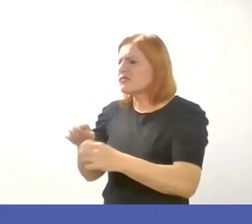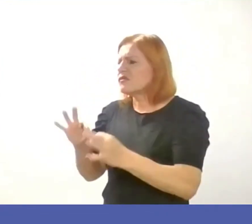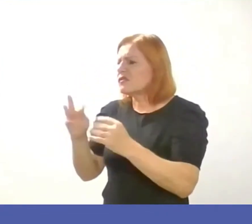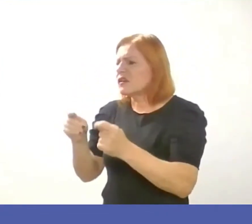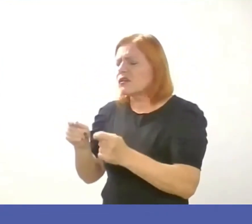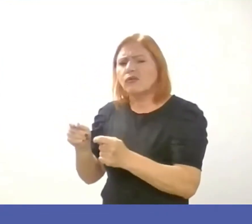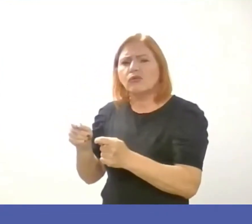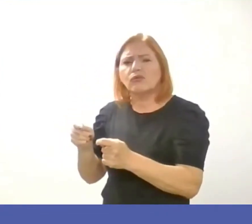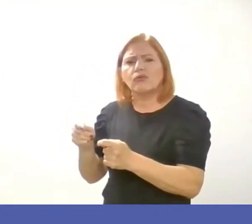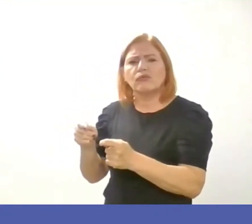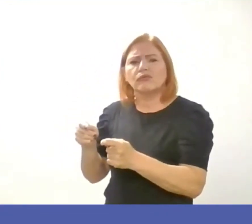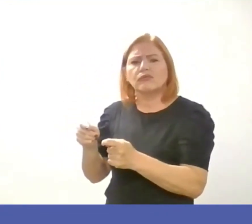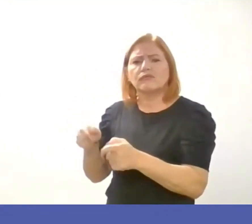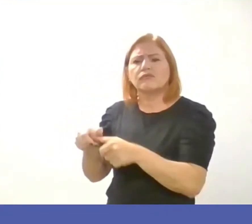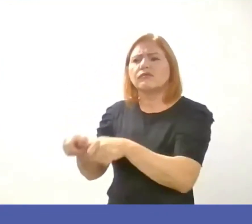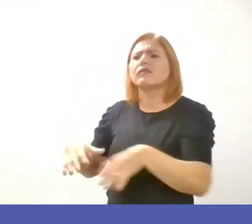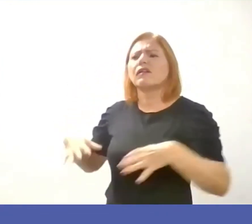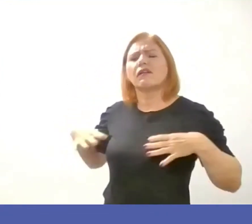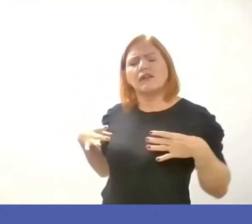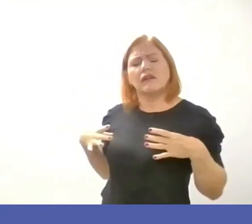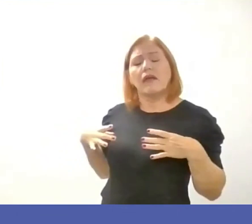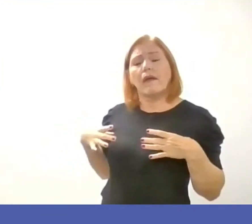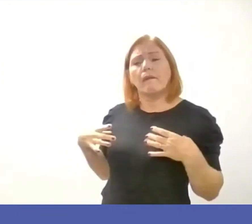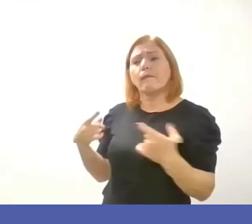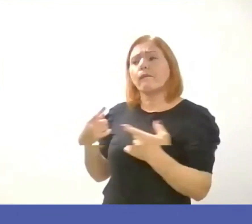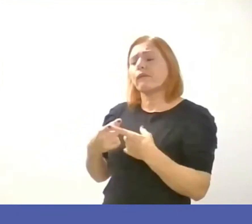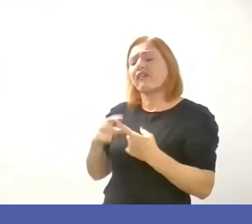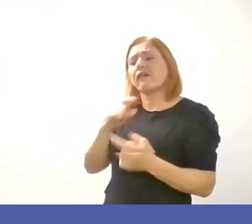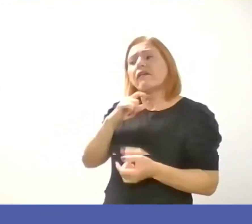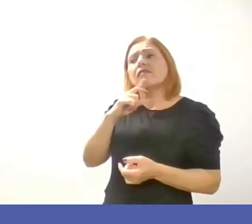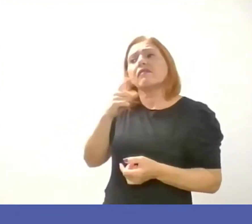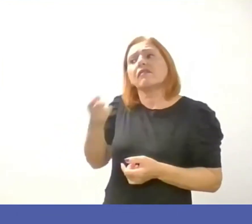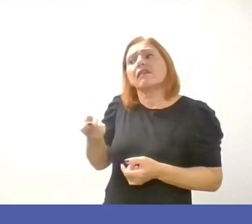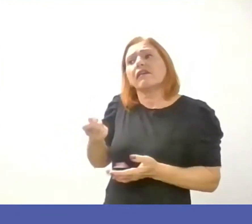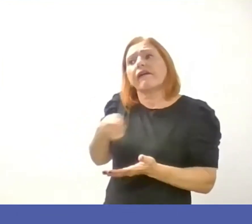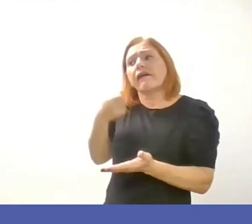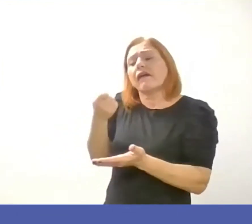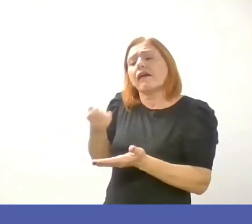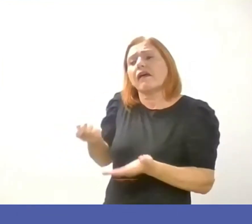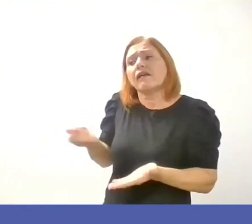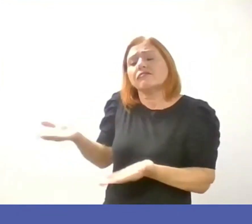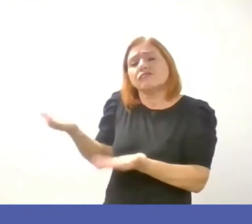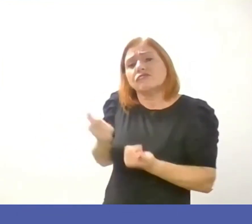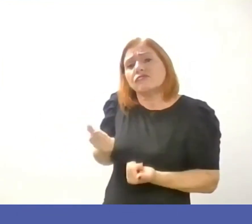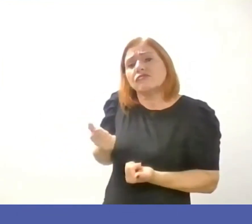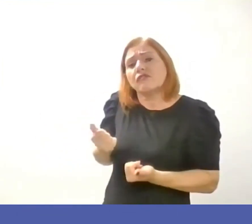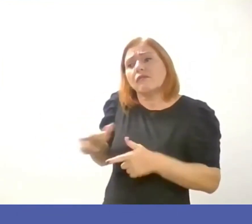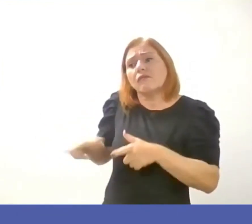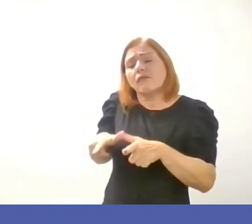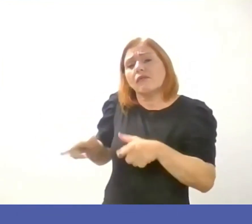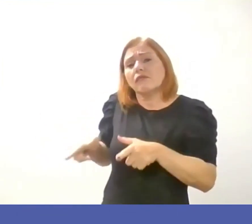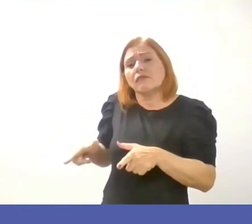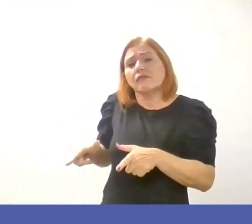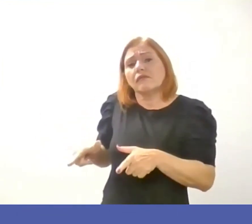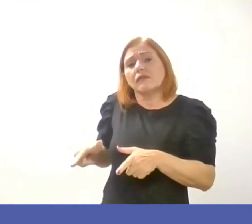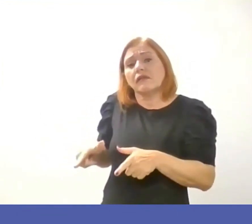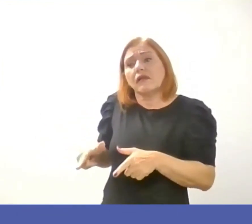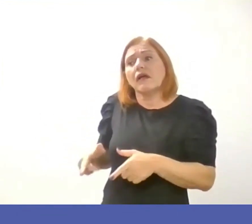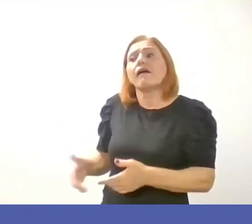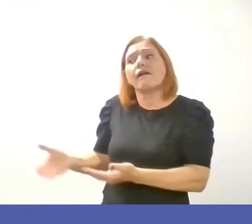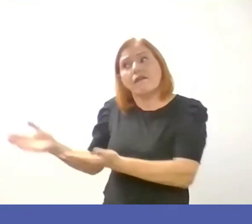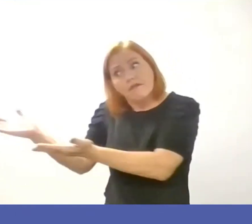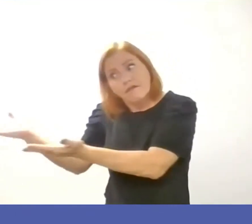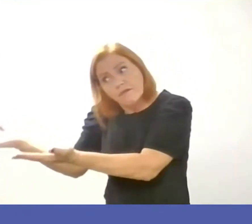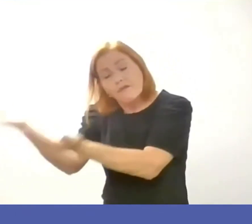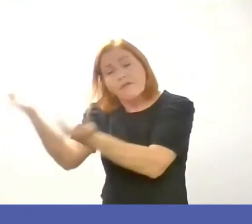Responderam-lhe: porque ninguém nos contratou. Então lhes disse ele: ide também vós para a vinha.